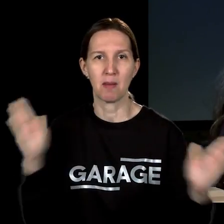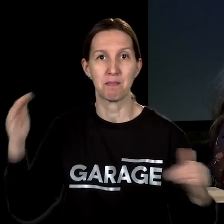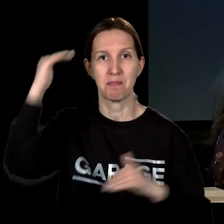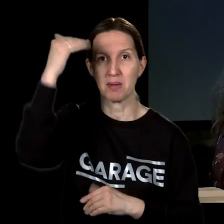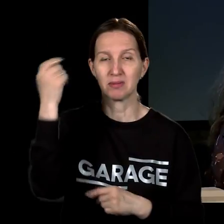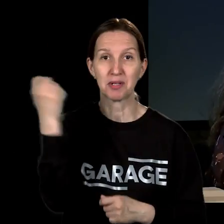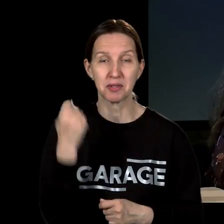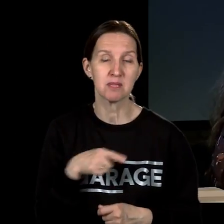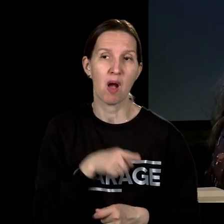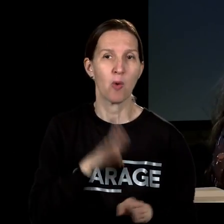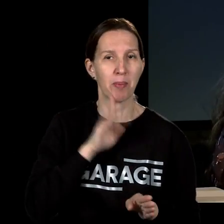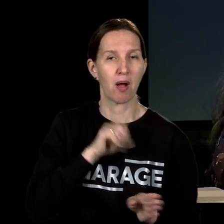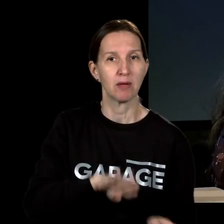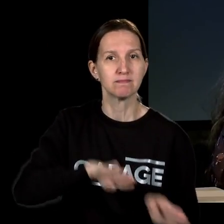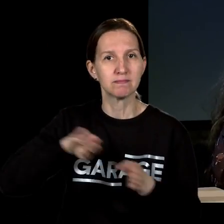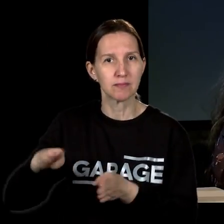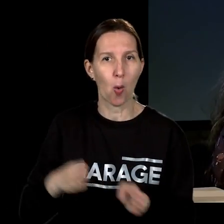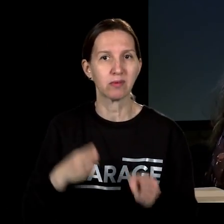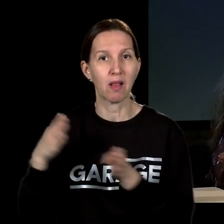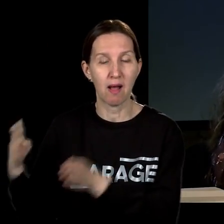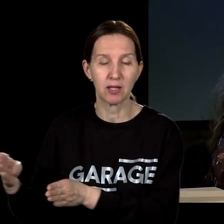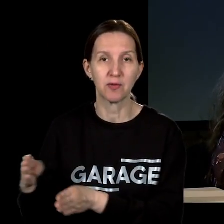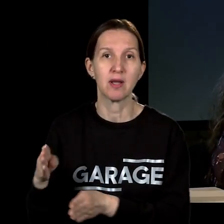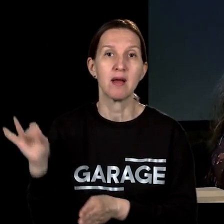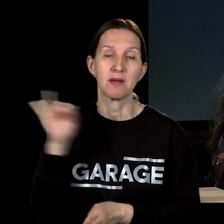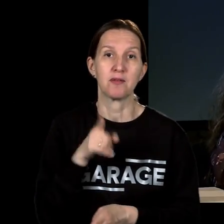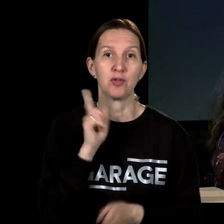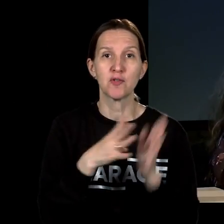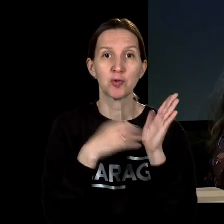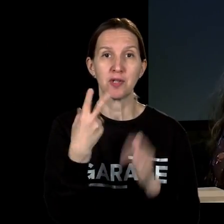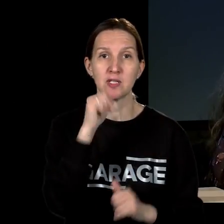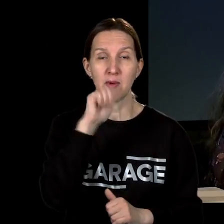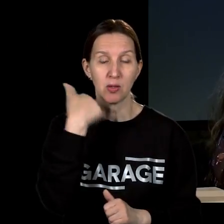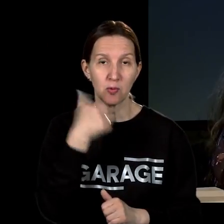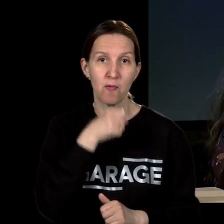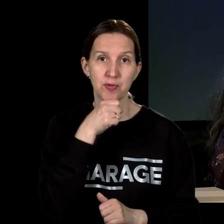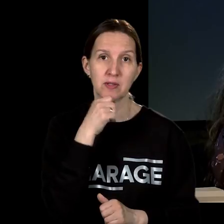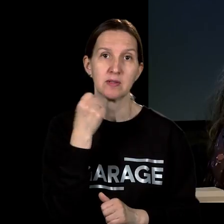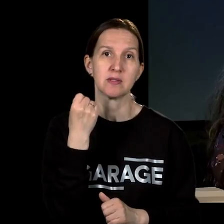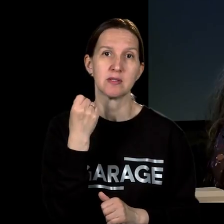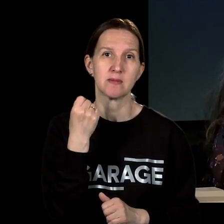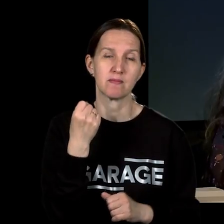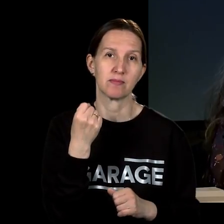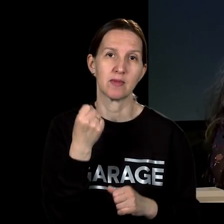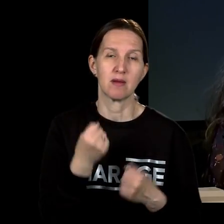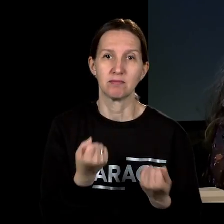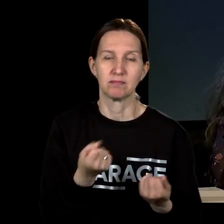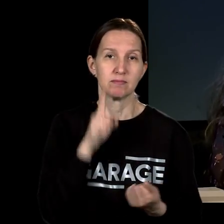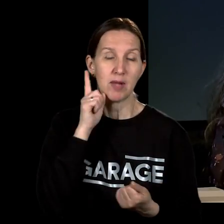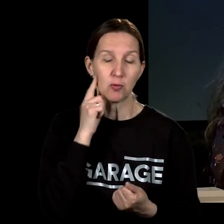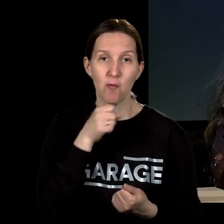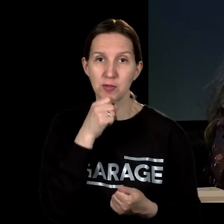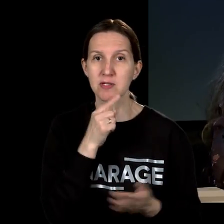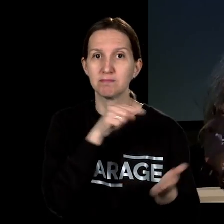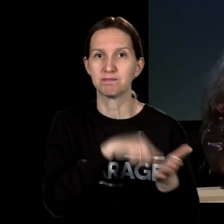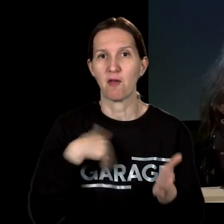пока что и откладывает. И в 13-м году, в возрасте 27 лет, оказывается в Париже. В Париже, который тогда вот столица